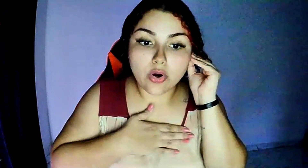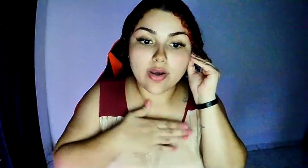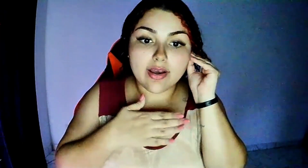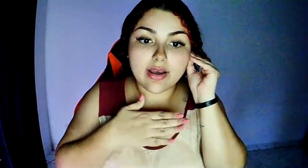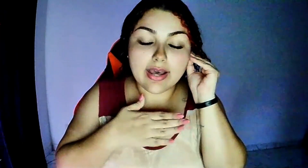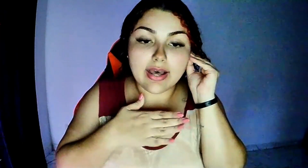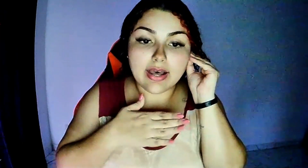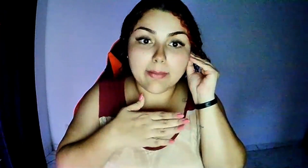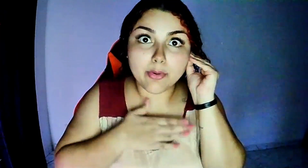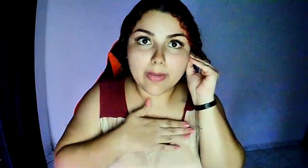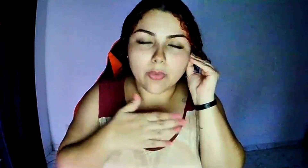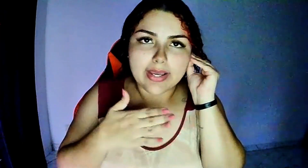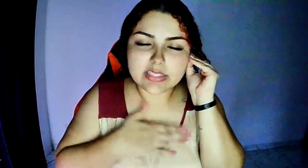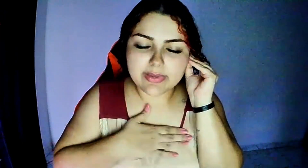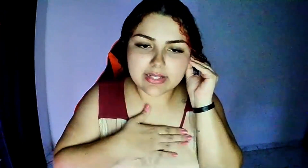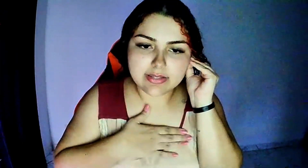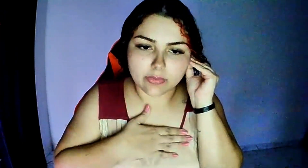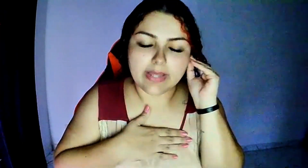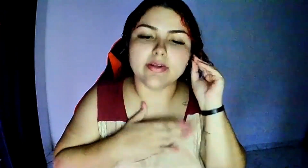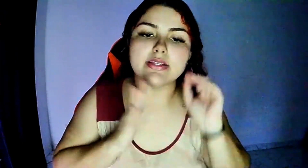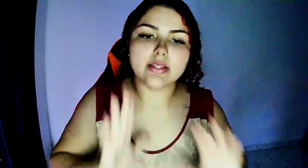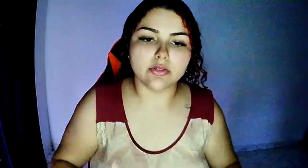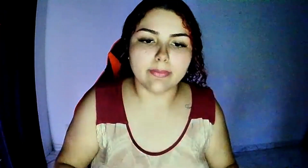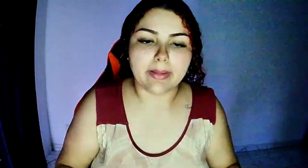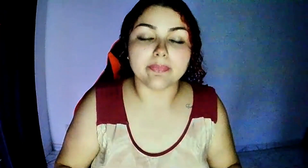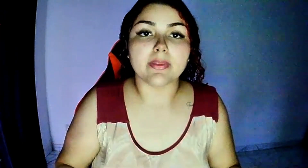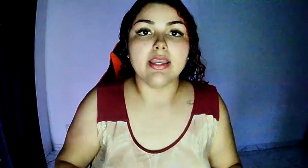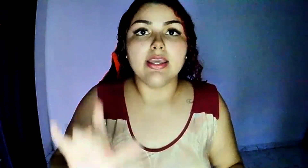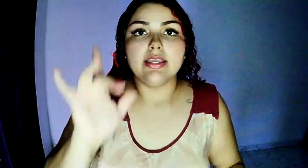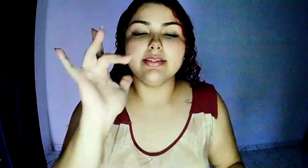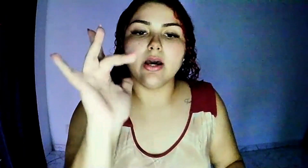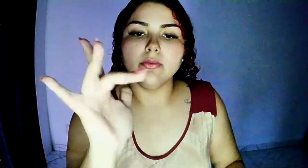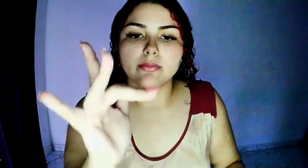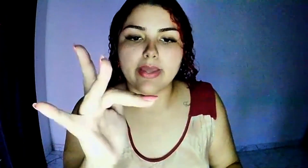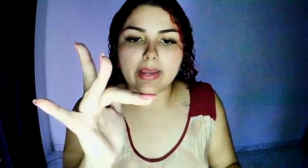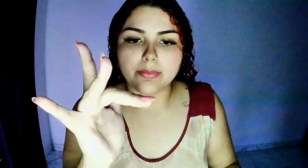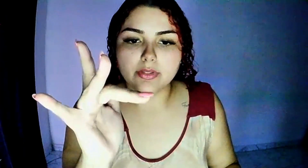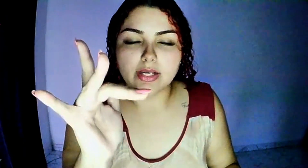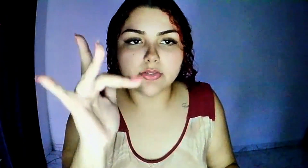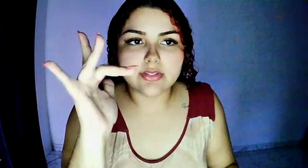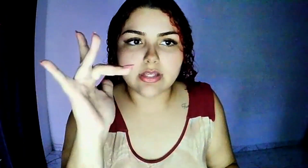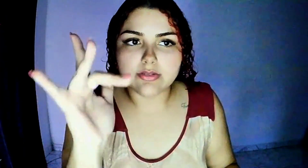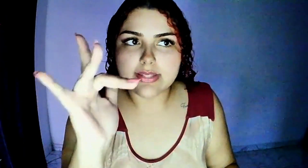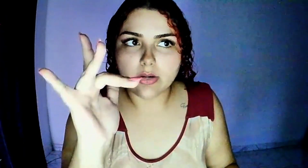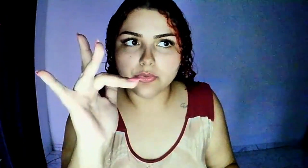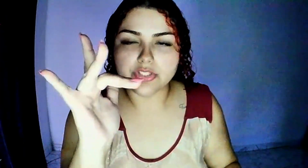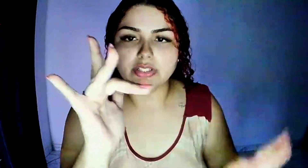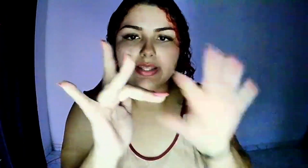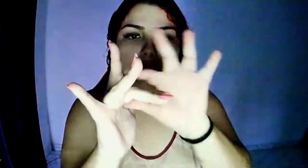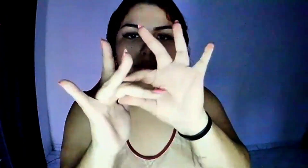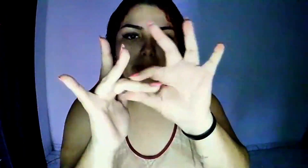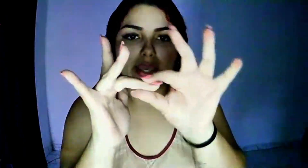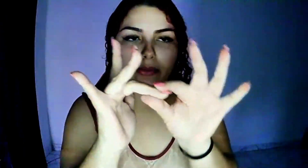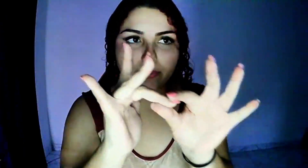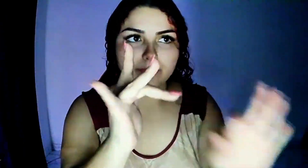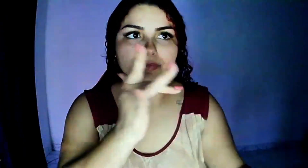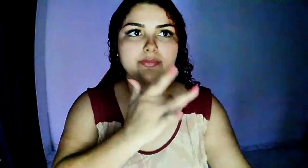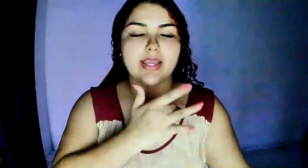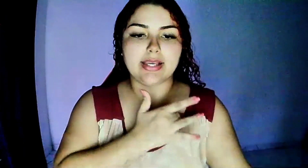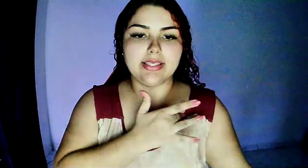o pulmão, a respiração, né? Para ver se tá tudo bem. Então, recapitulando, o sinal de saúde, dedo do meio,